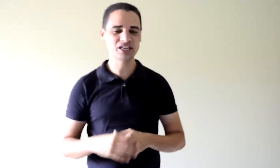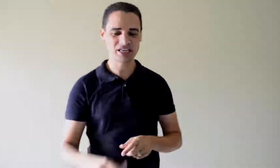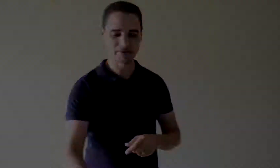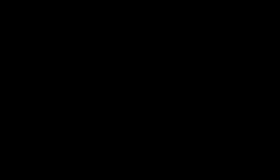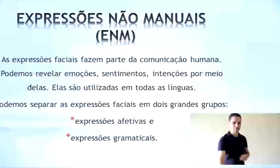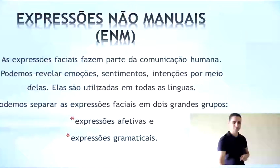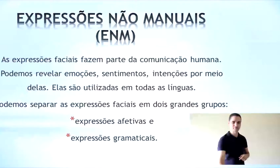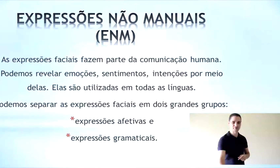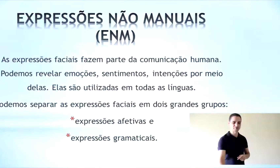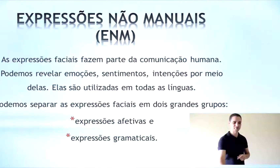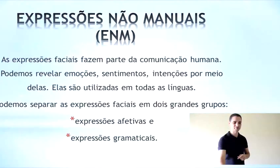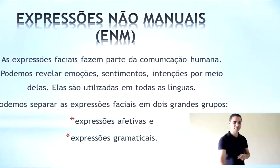aí.